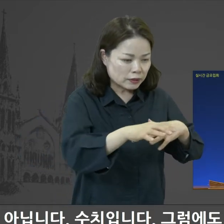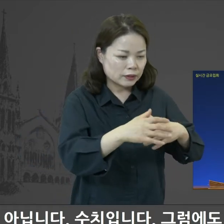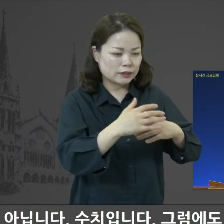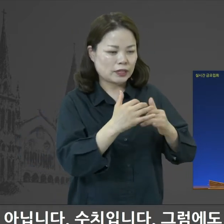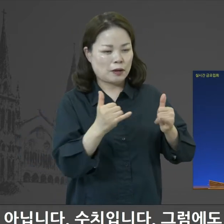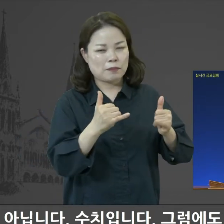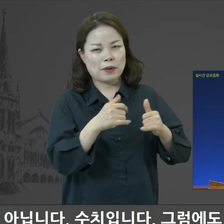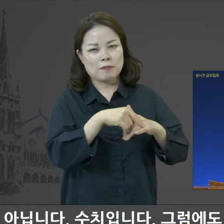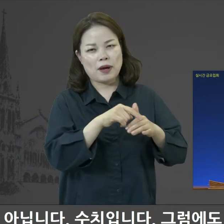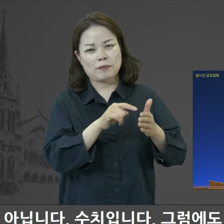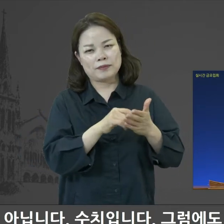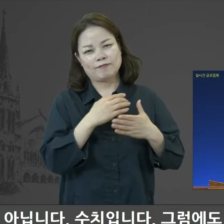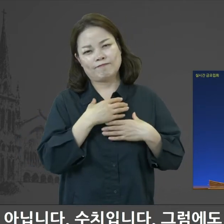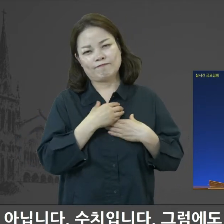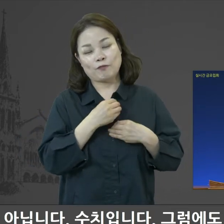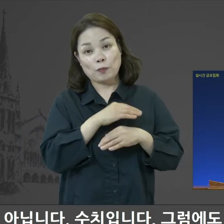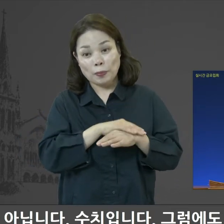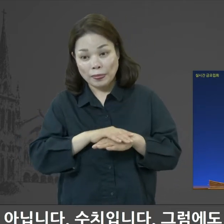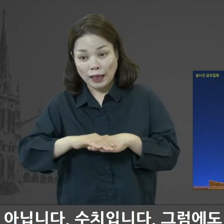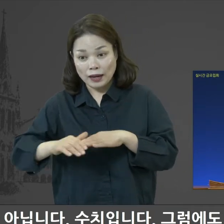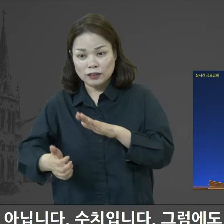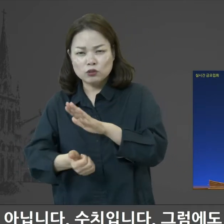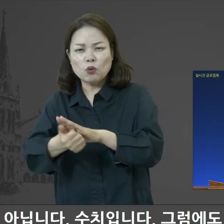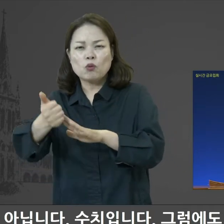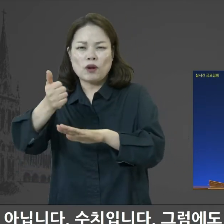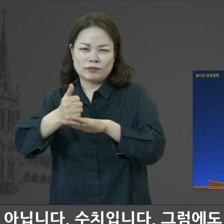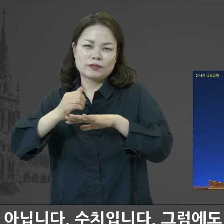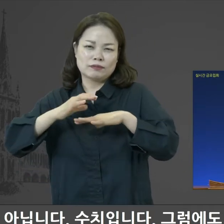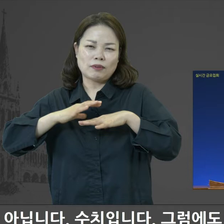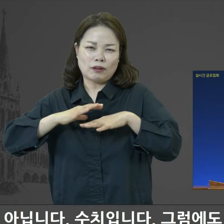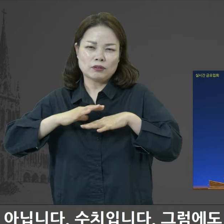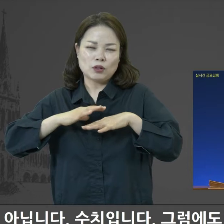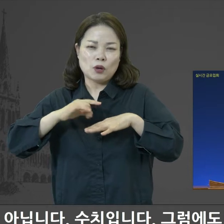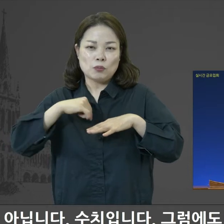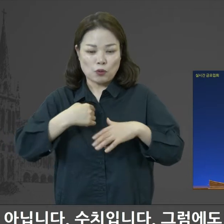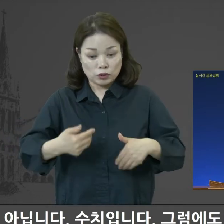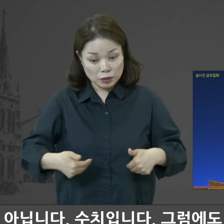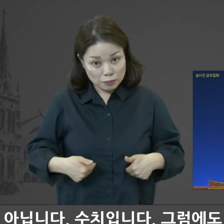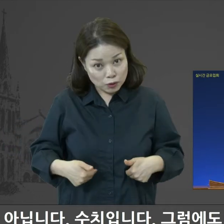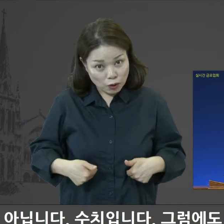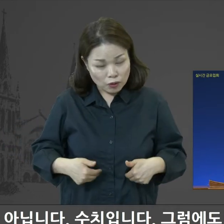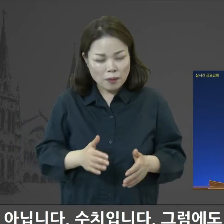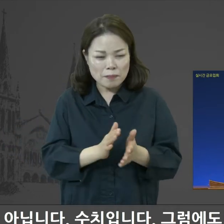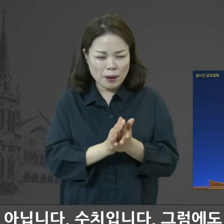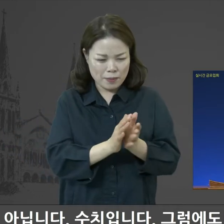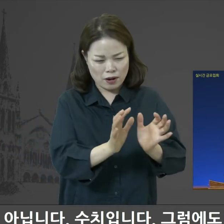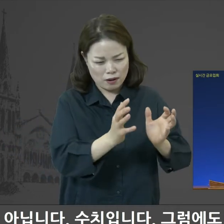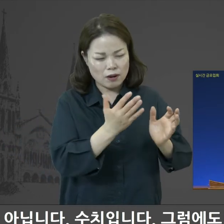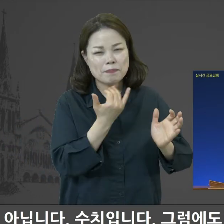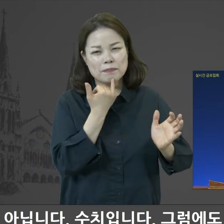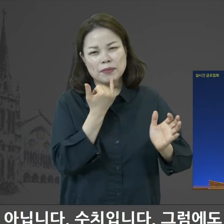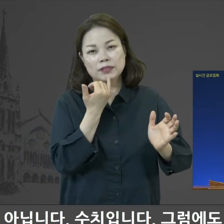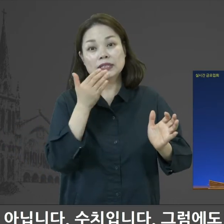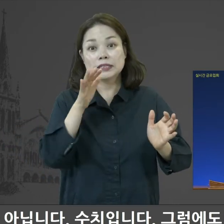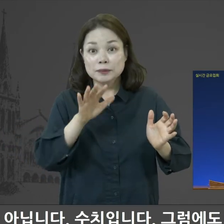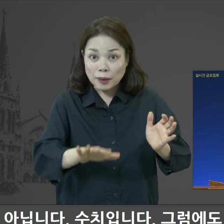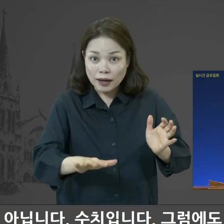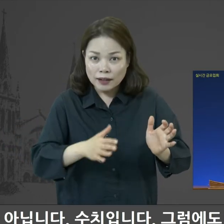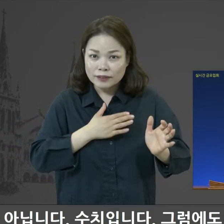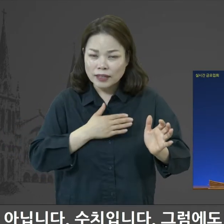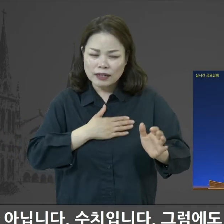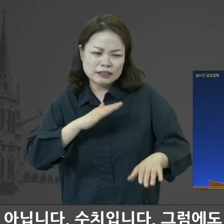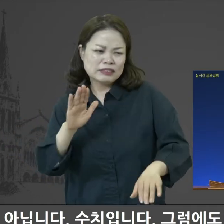훈훈해집니다. 내가 잘된 것 자랑하는 것도 본인에게는 필요하겠고, 또 박수를 쳐드릴 수 있습니다. 그런데 내가